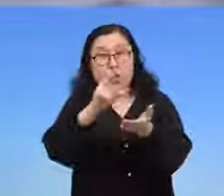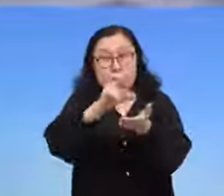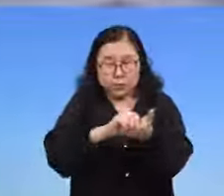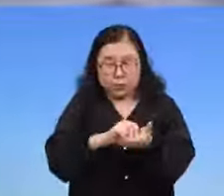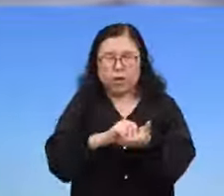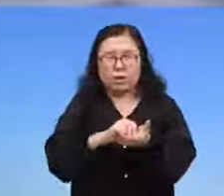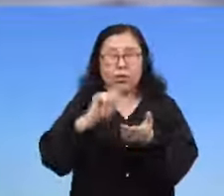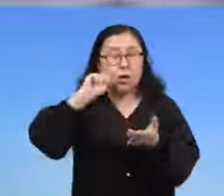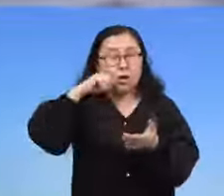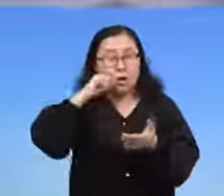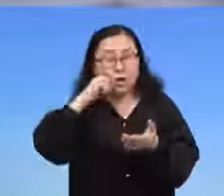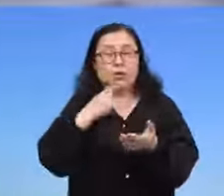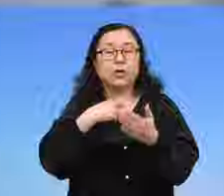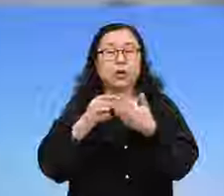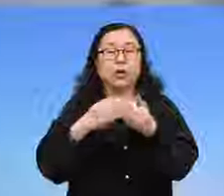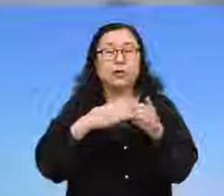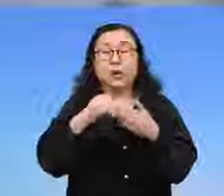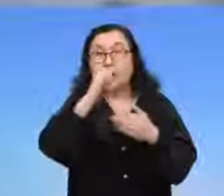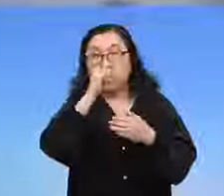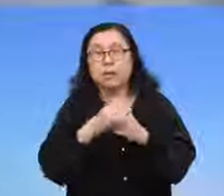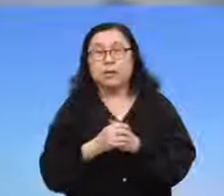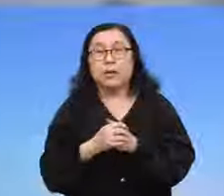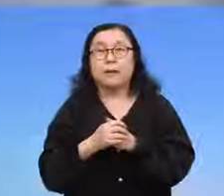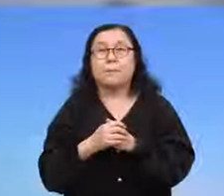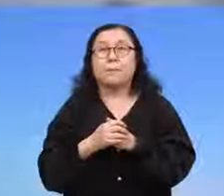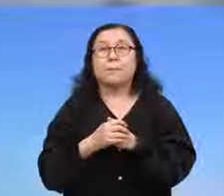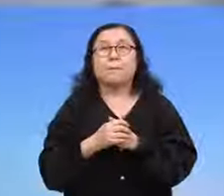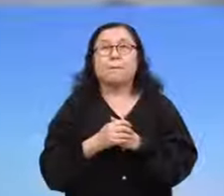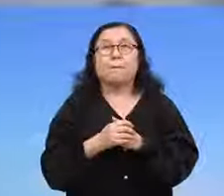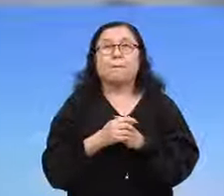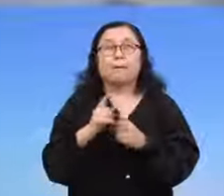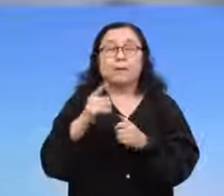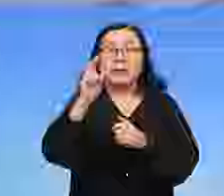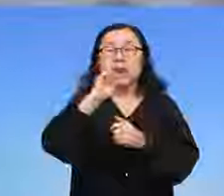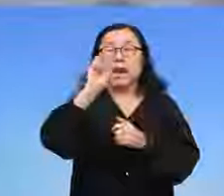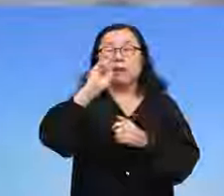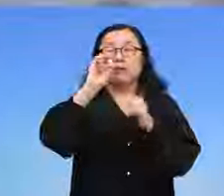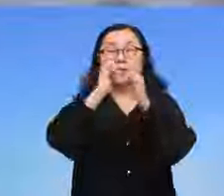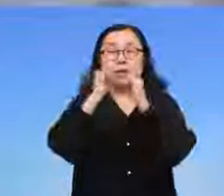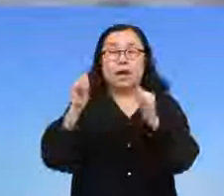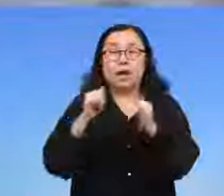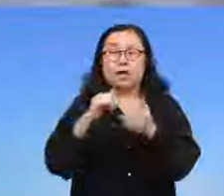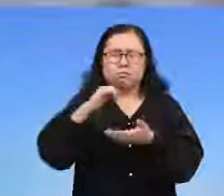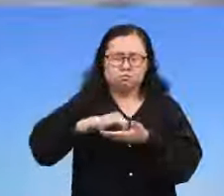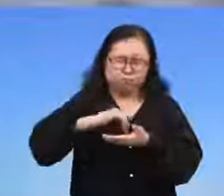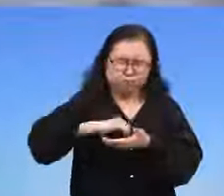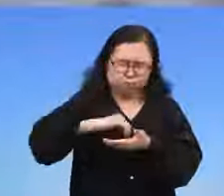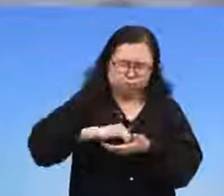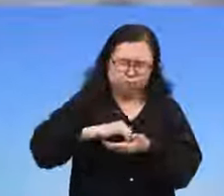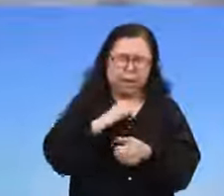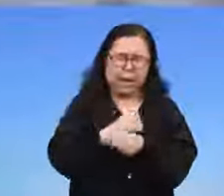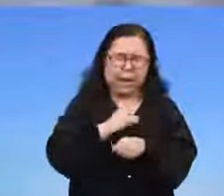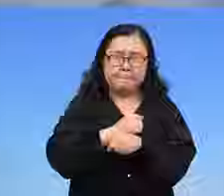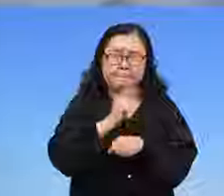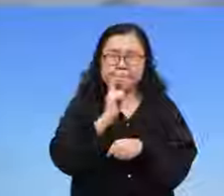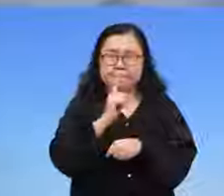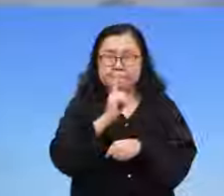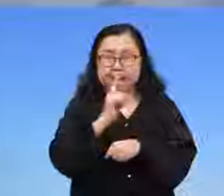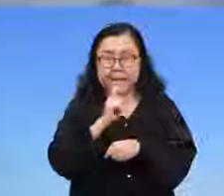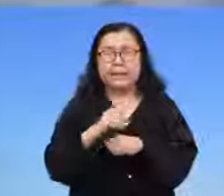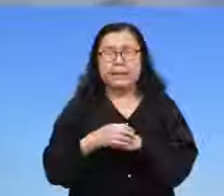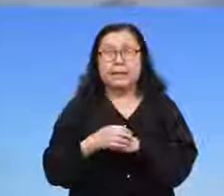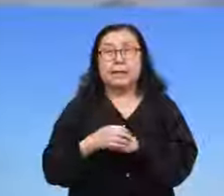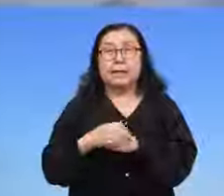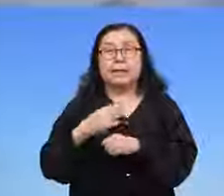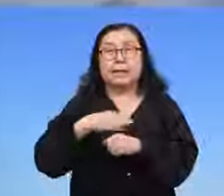데 관심이 있는 건 아니고요, 그 과정에서 이제 기사를 보다가 보니까 그 가수가 후회하면서 한마디 던진